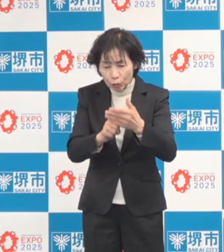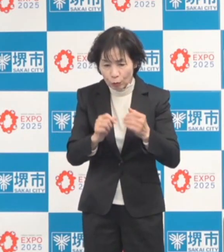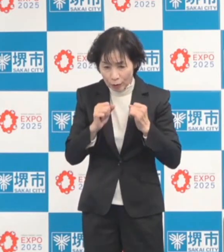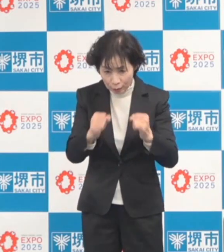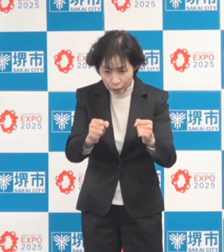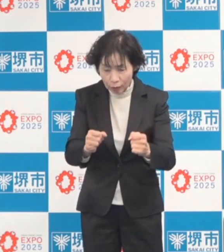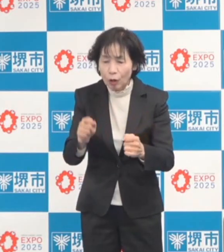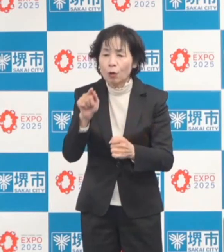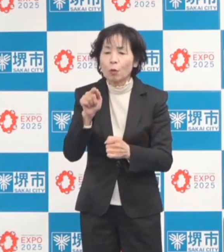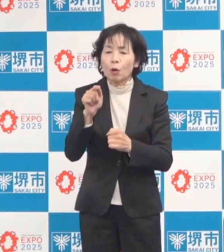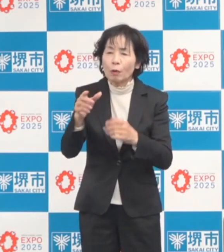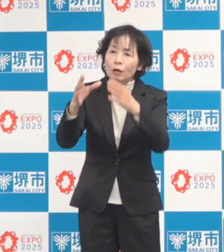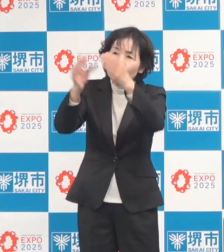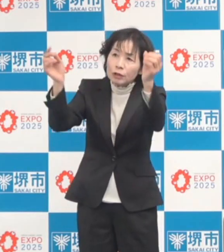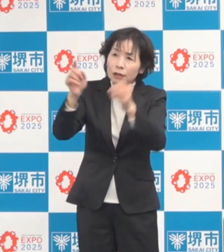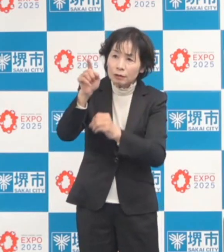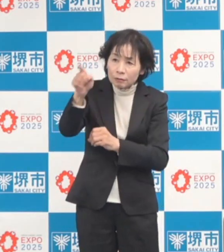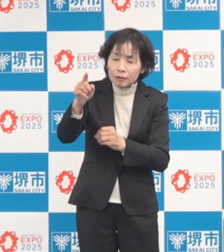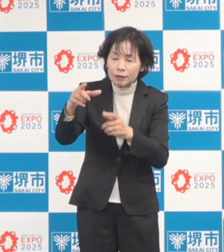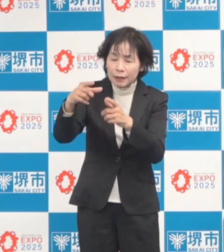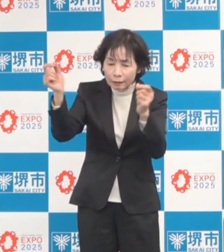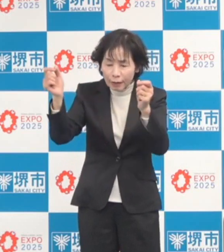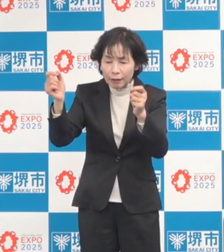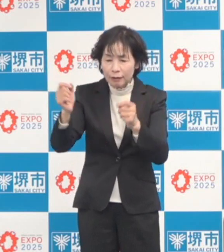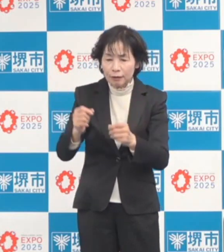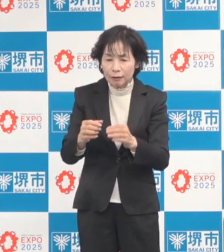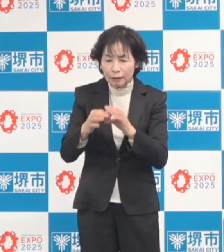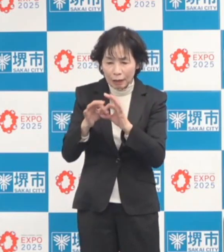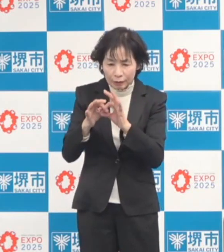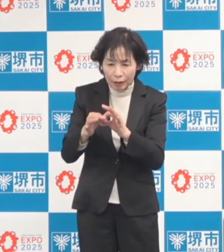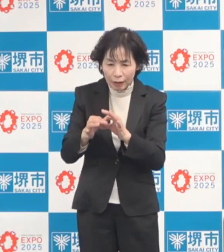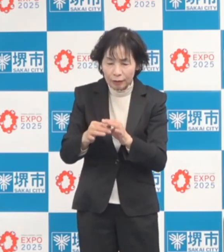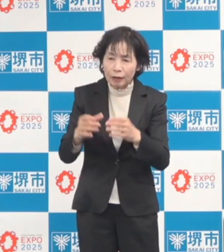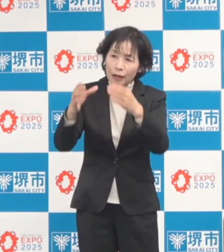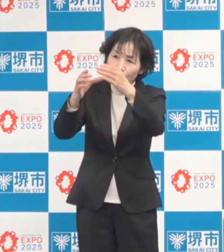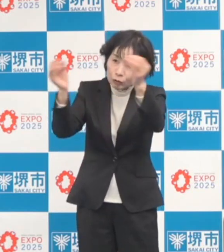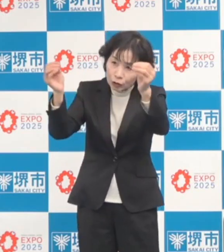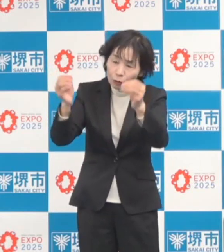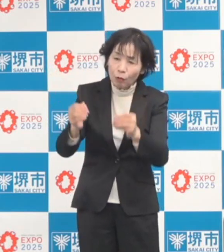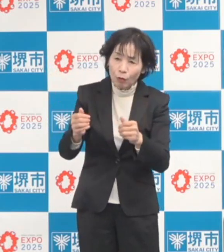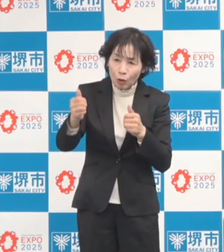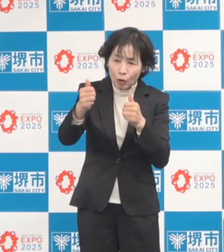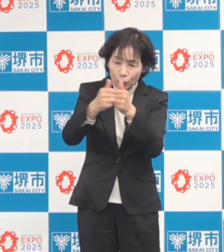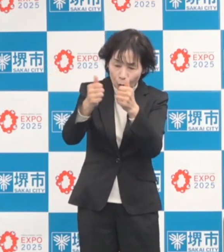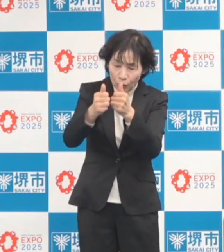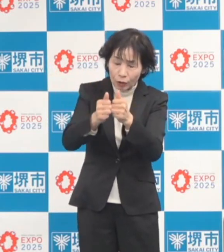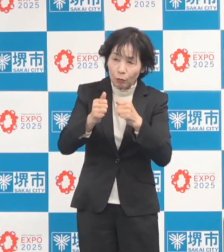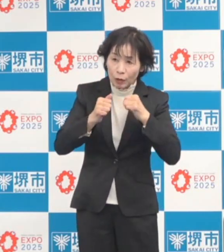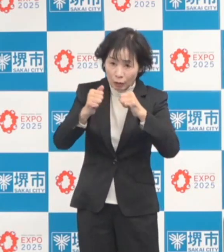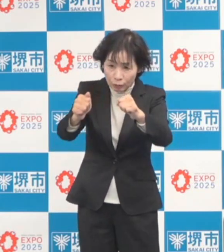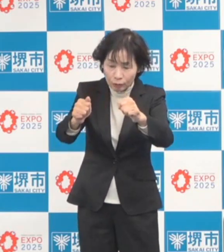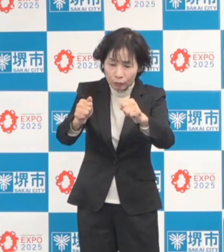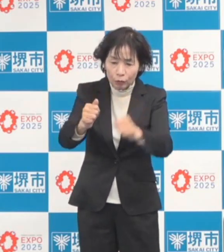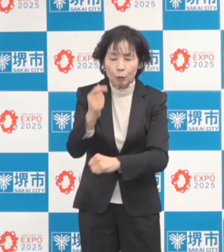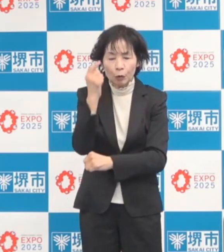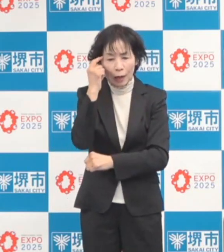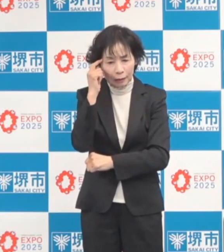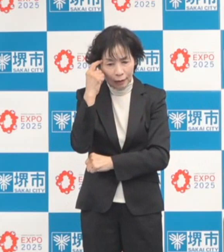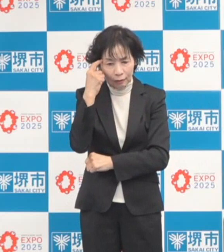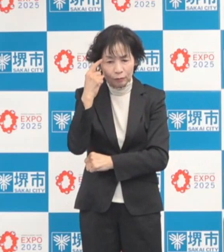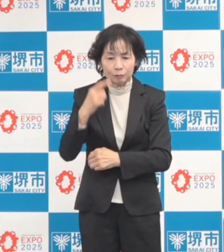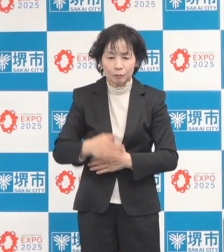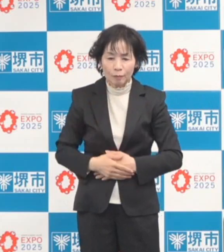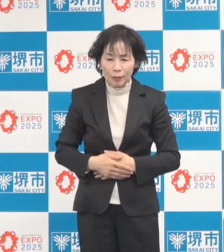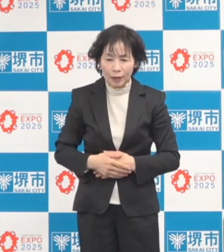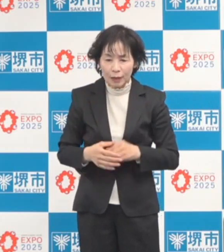の全体として対応してもらうところは国と協議を行うことも考えてですね、